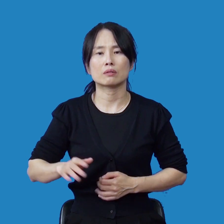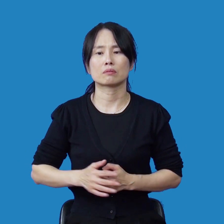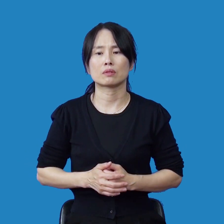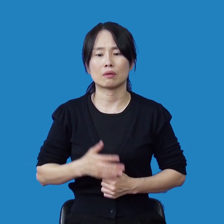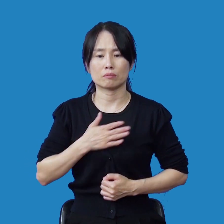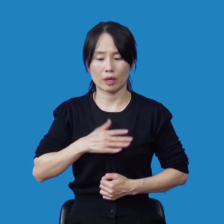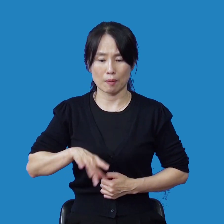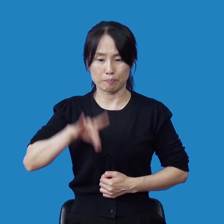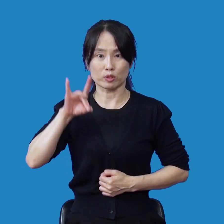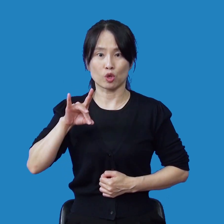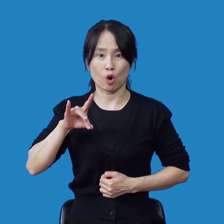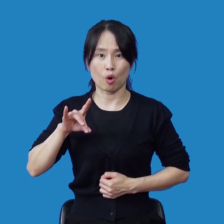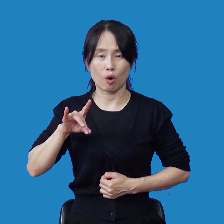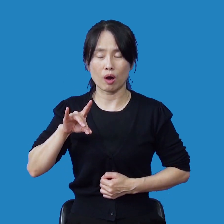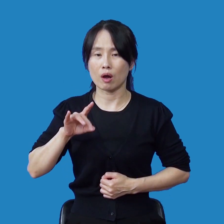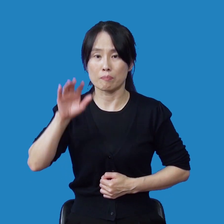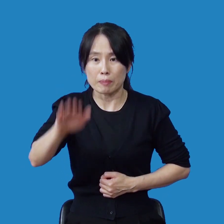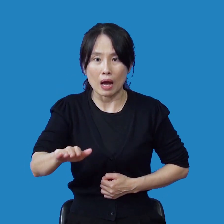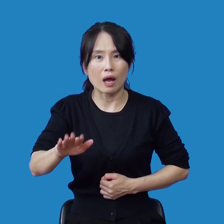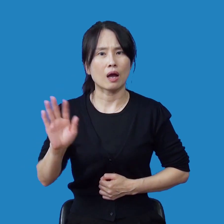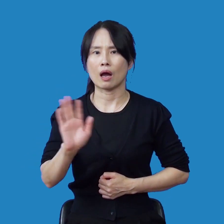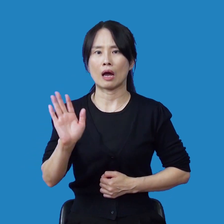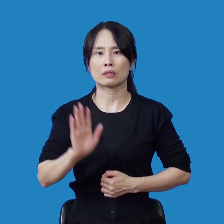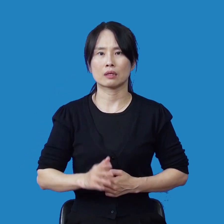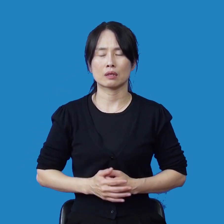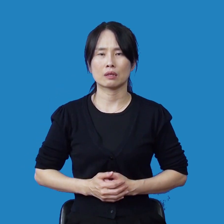자기가 먼저 하지는 않습니다.